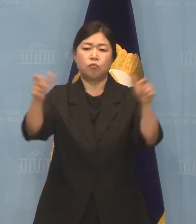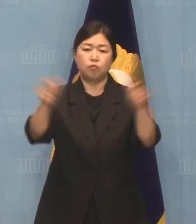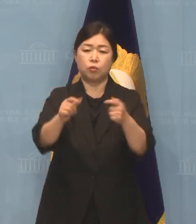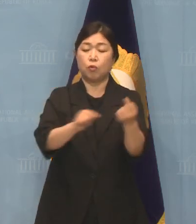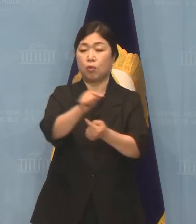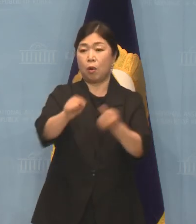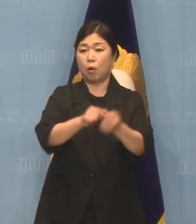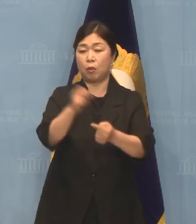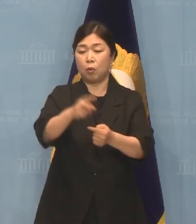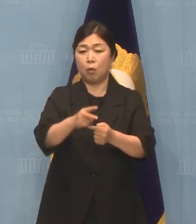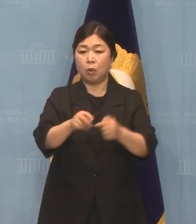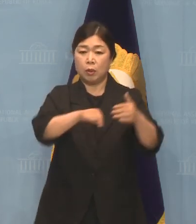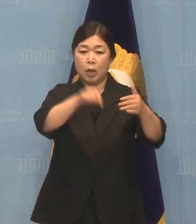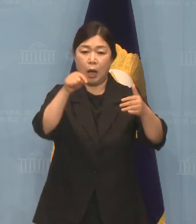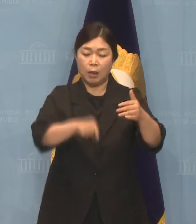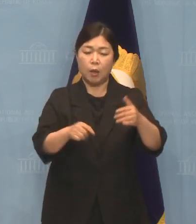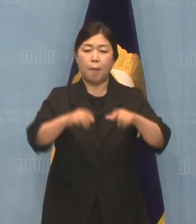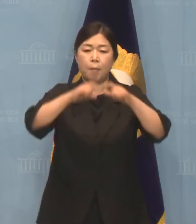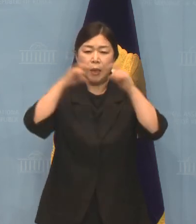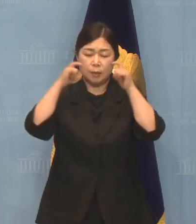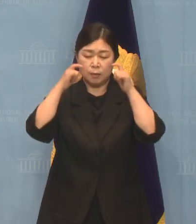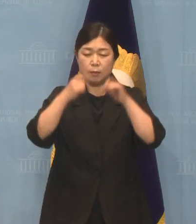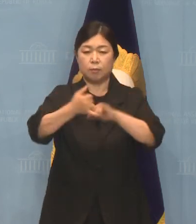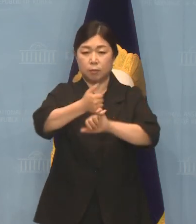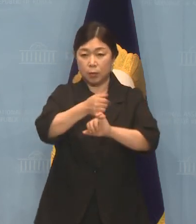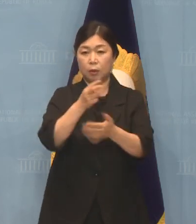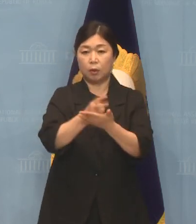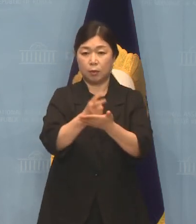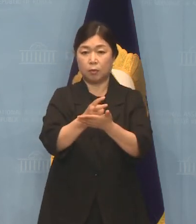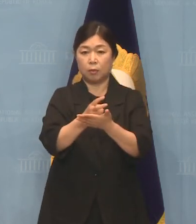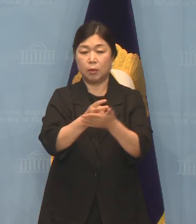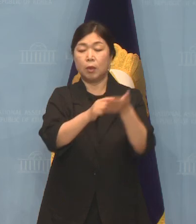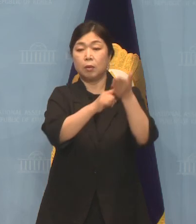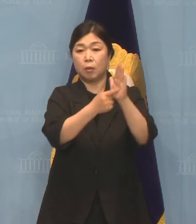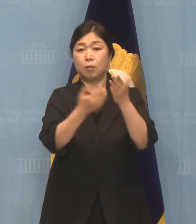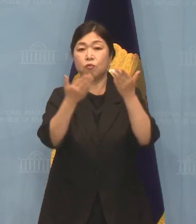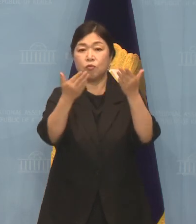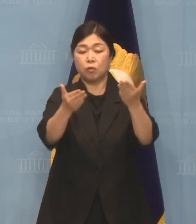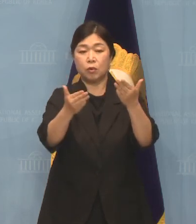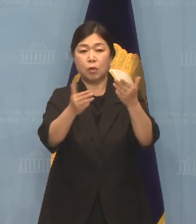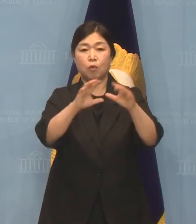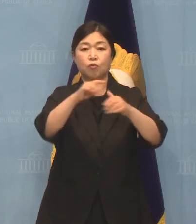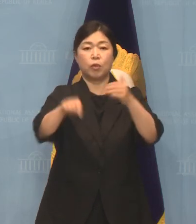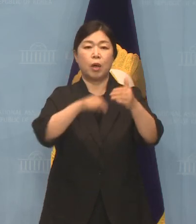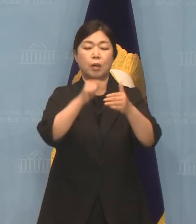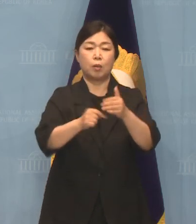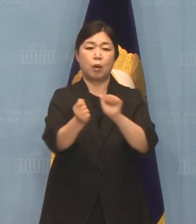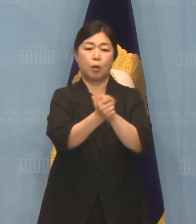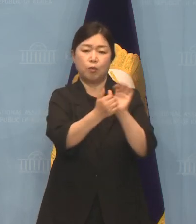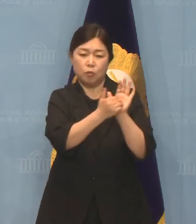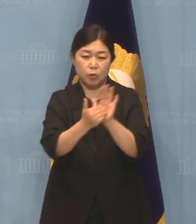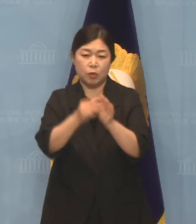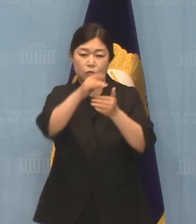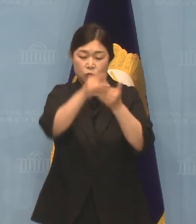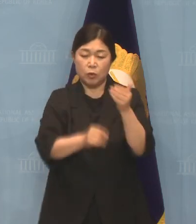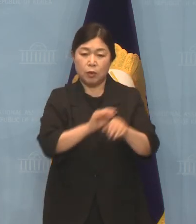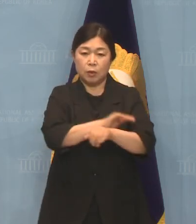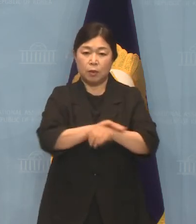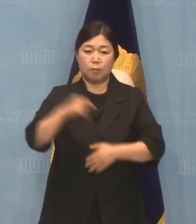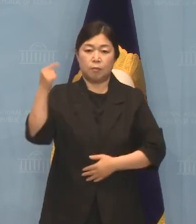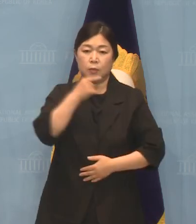운영, 청사 내 마스크 의무 착용 등 기존에 안내해드린 국회 청사 내 방역 수칙을 더욱